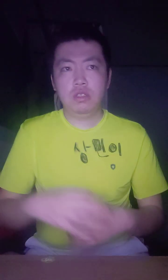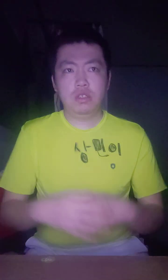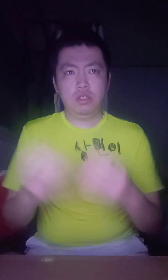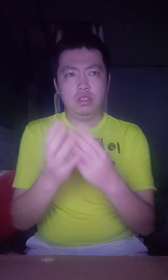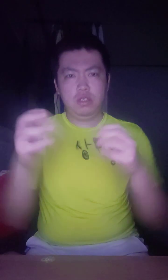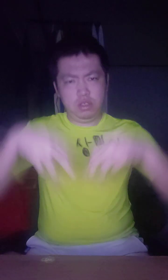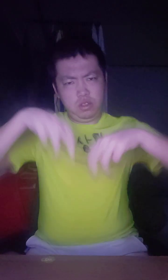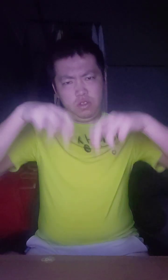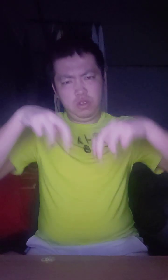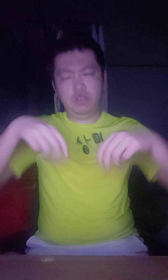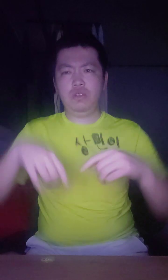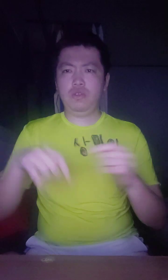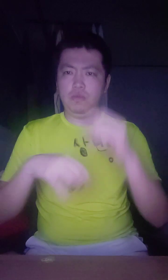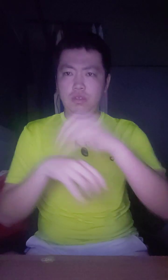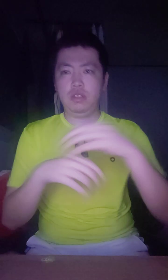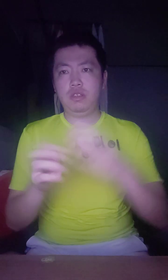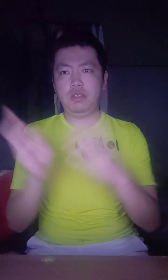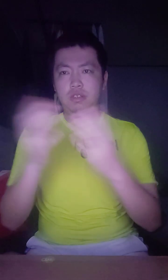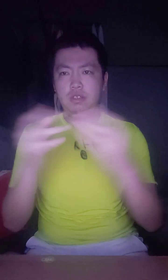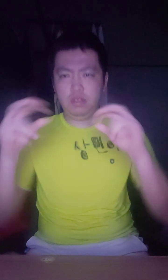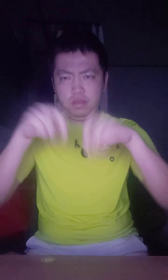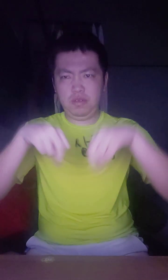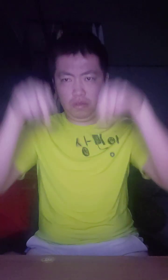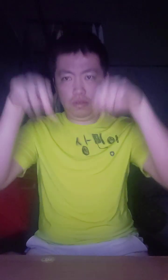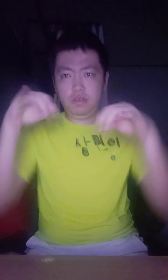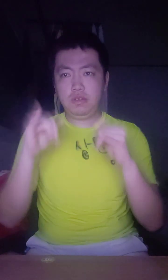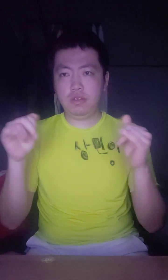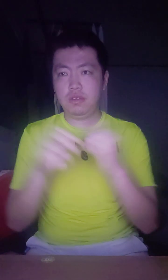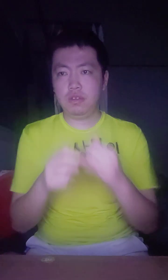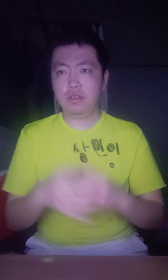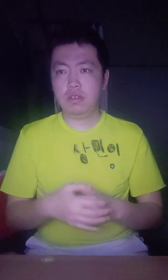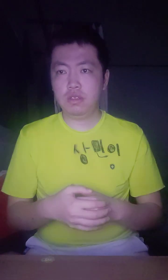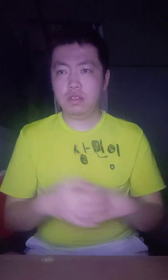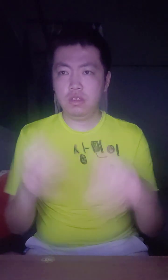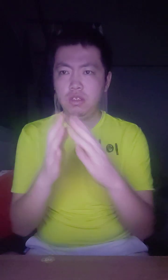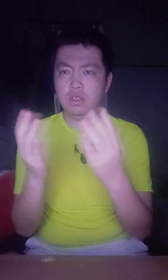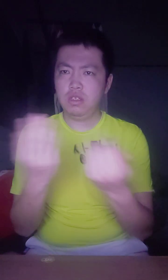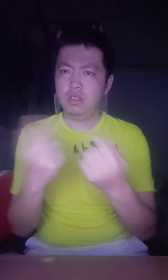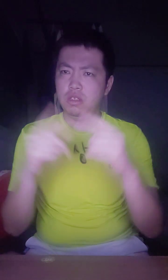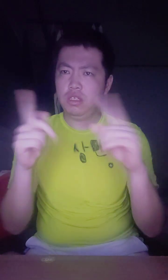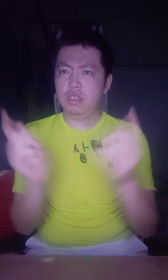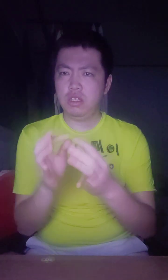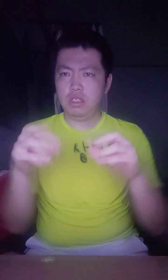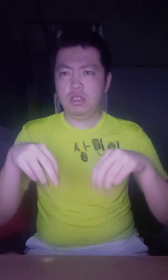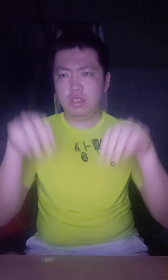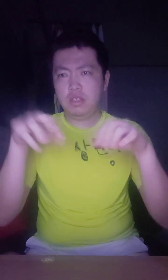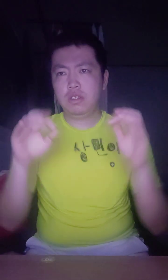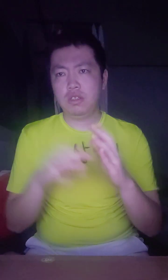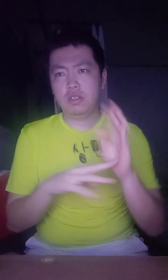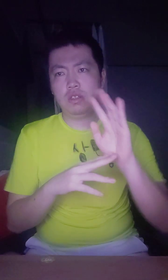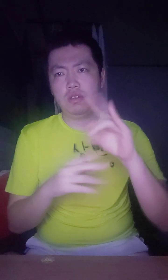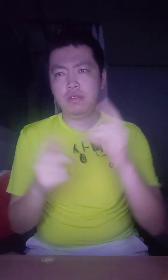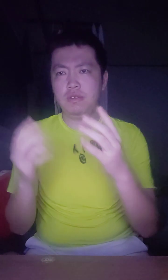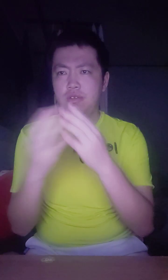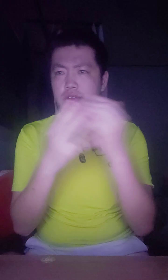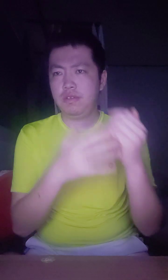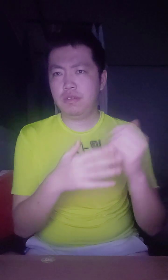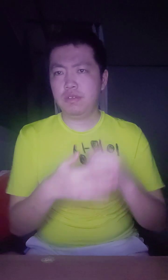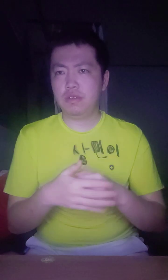같은 집중호우가 내려지면 정전 피해도 잇따릅니다. 하루 사이 접수된 정전 피해만 10,000건이 넘는데 당분간